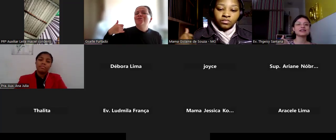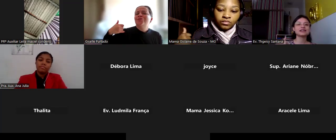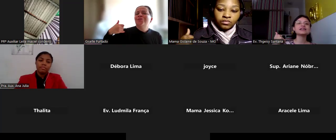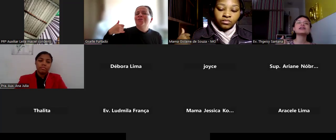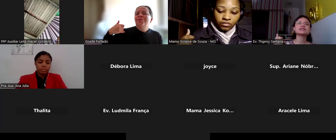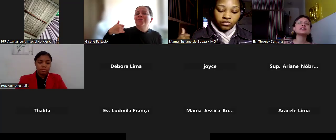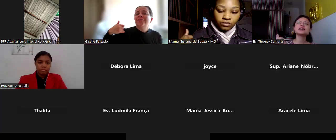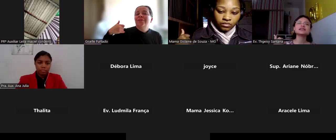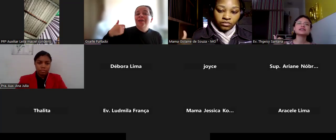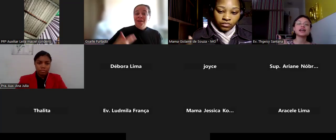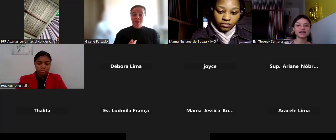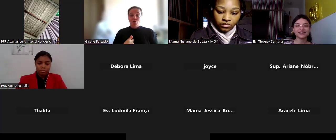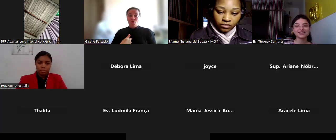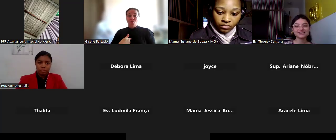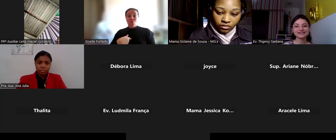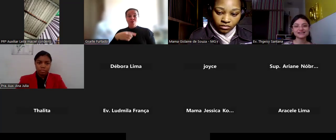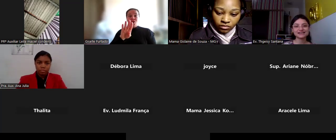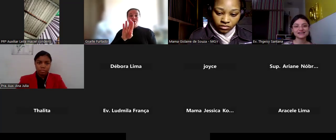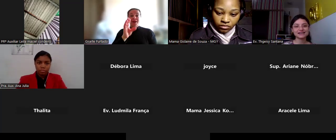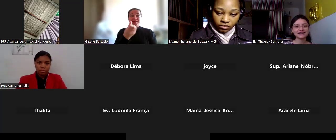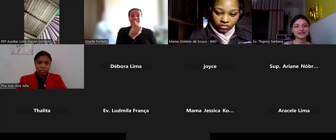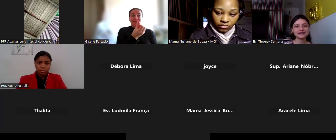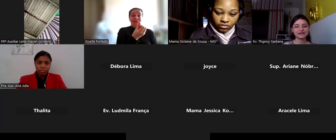idade. Eu, 46.